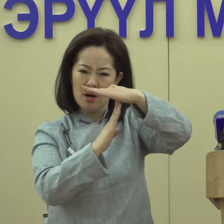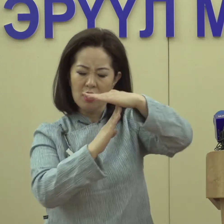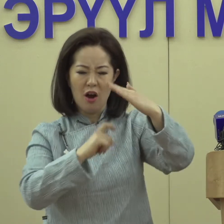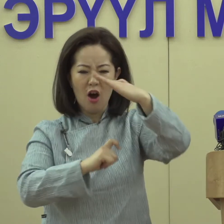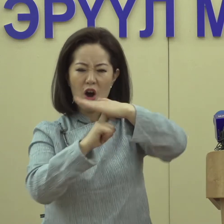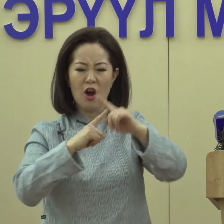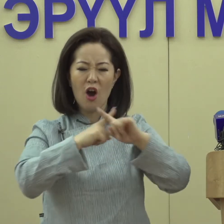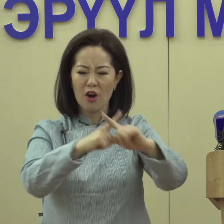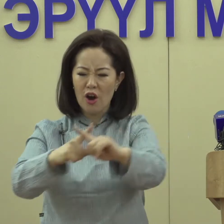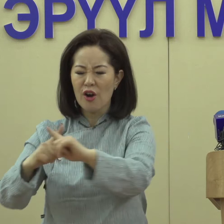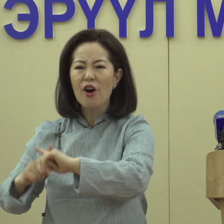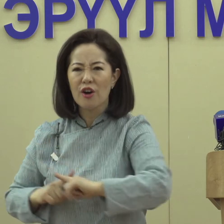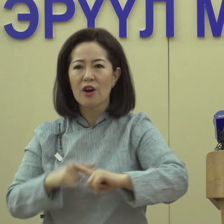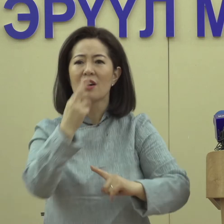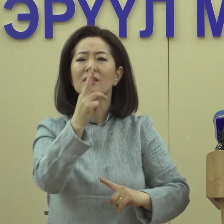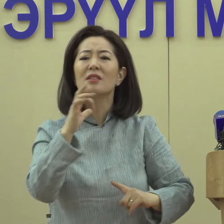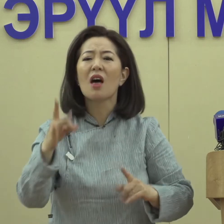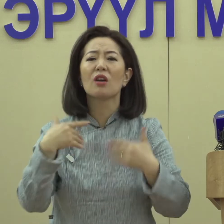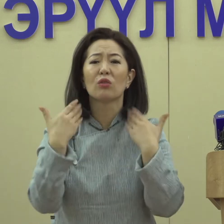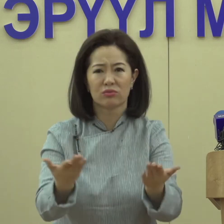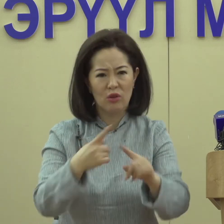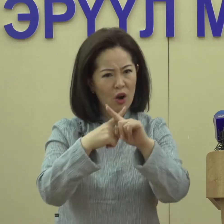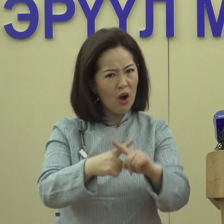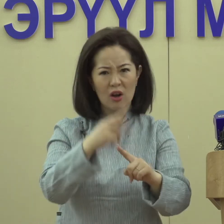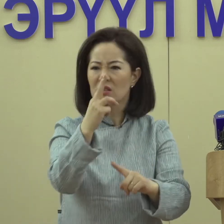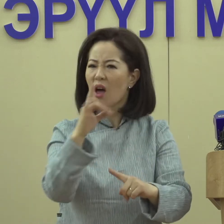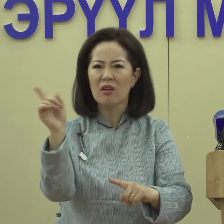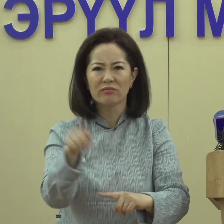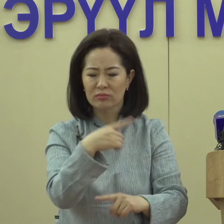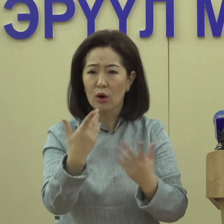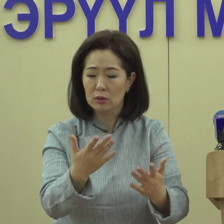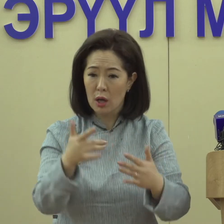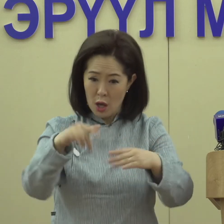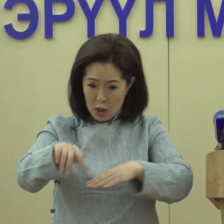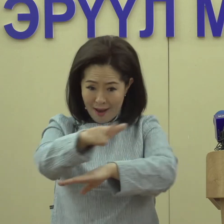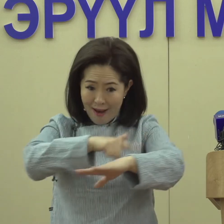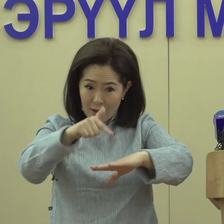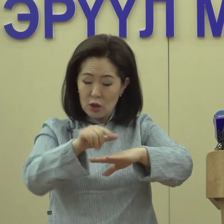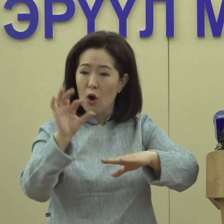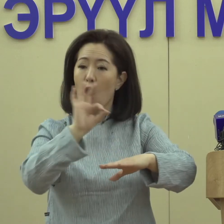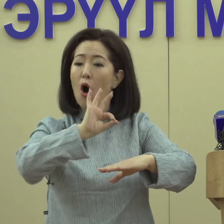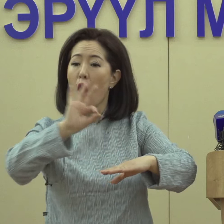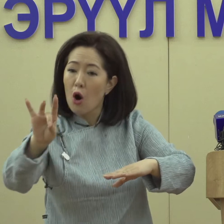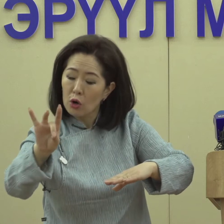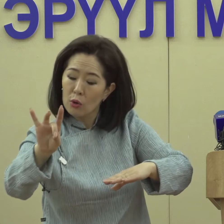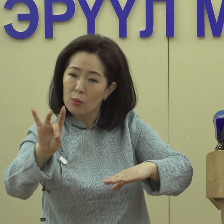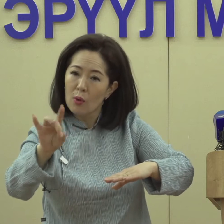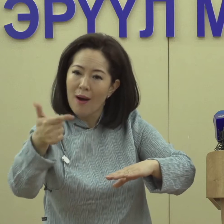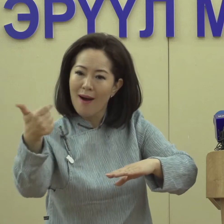шийдвэр гаргасан байгаа. За үүнд бол тэдгээр мужуудаас орох, гарах, хоорондоо